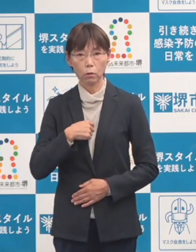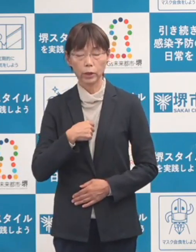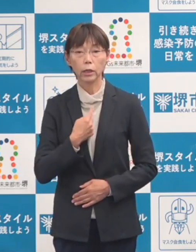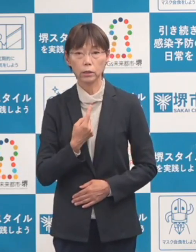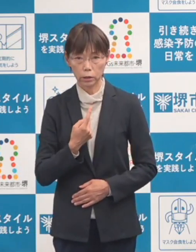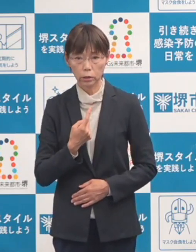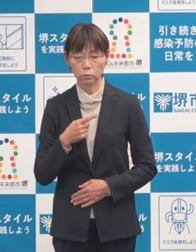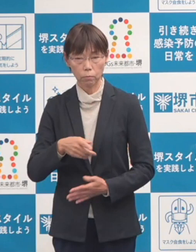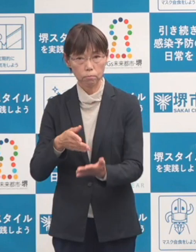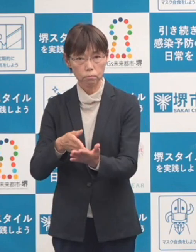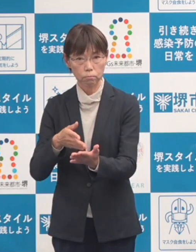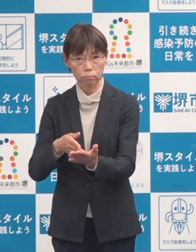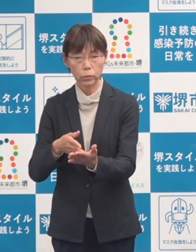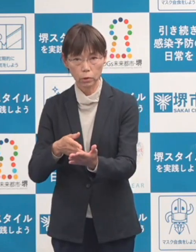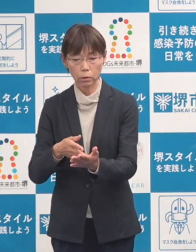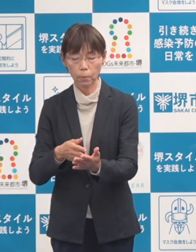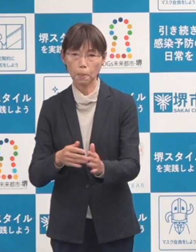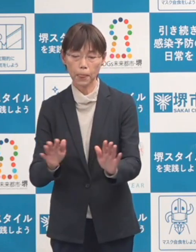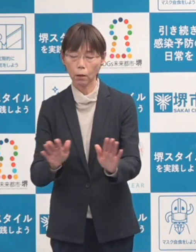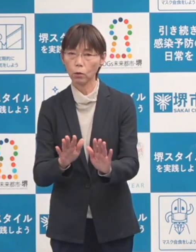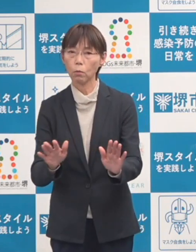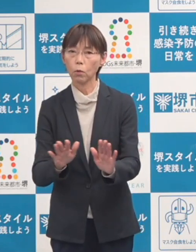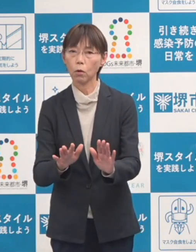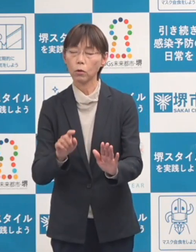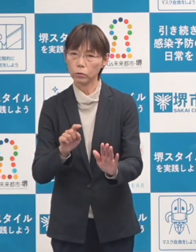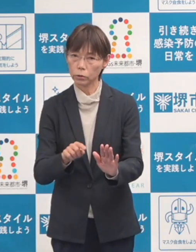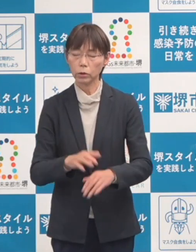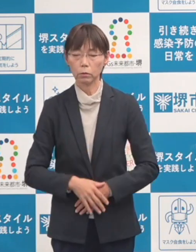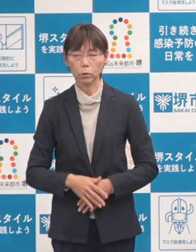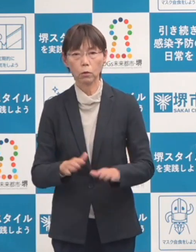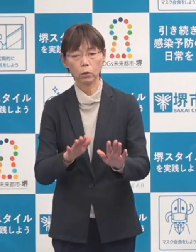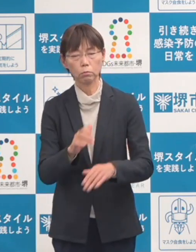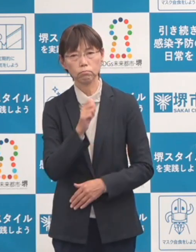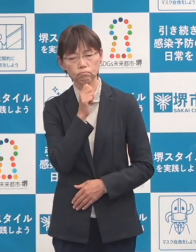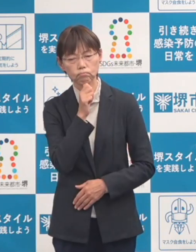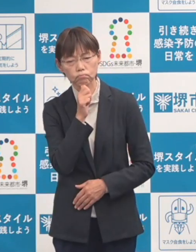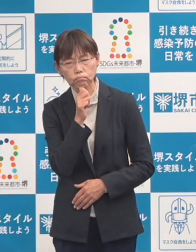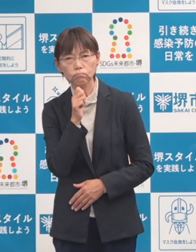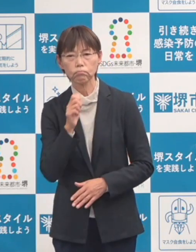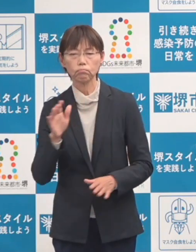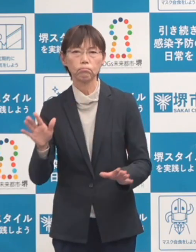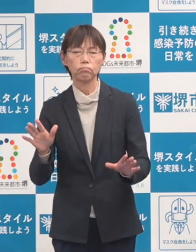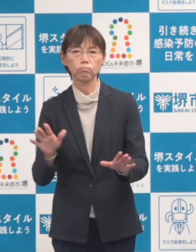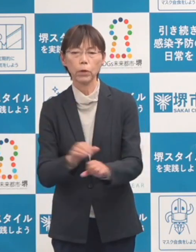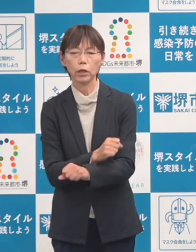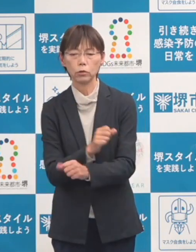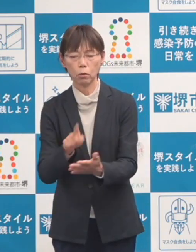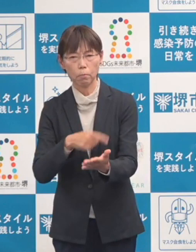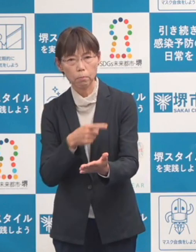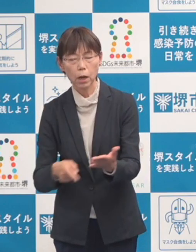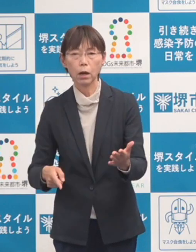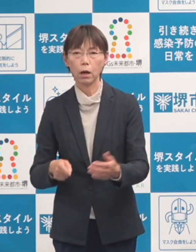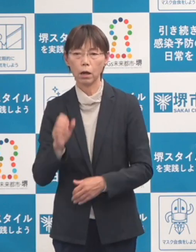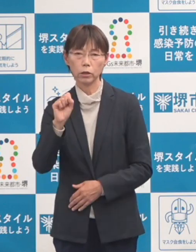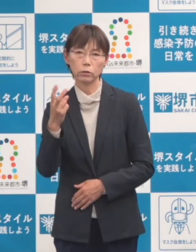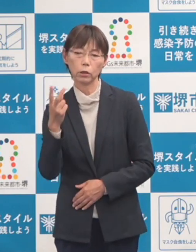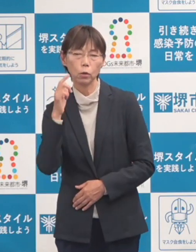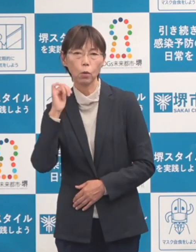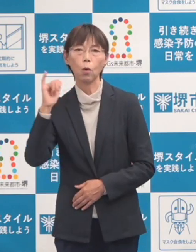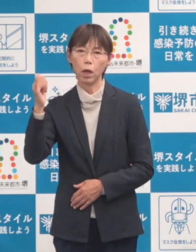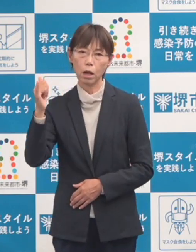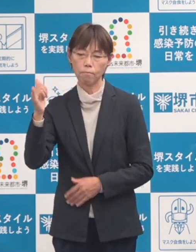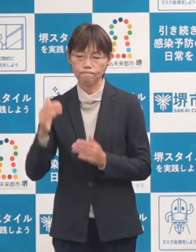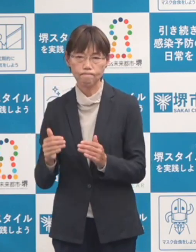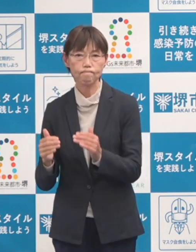通り、子どもについては子どもの貧困の連鎖の解消、そして里親の推進ということは力を入れ